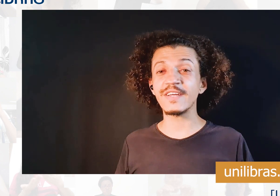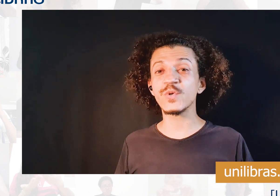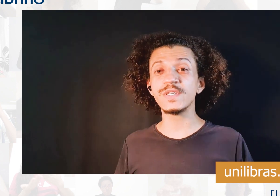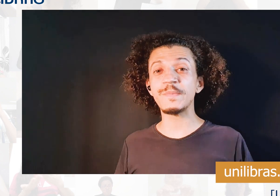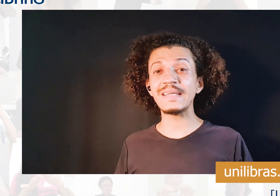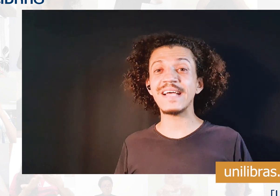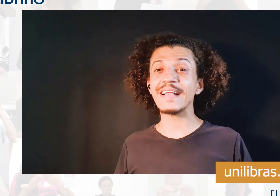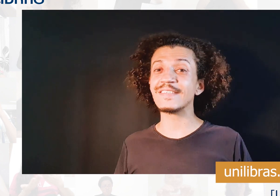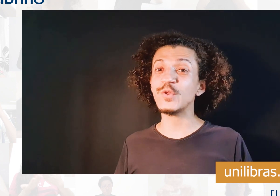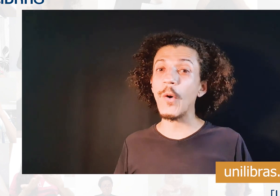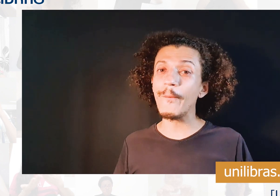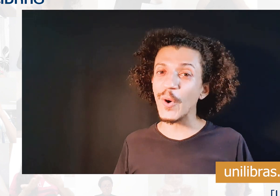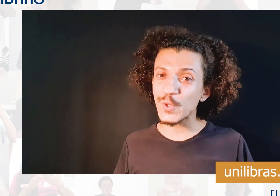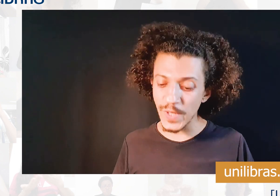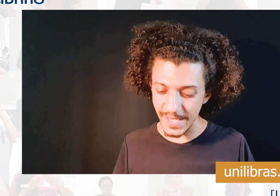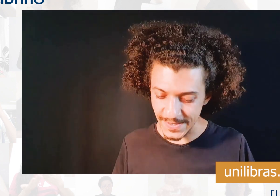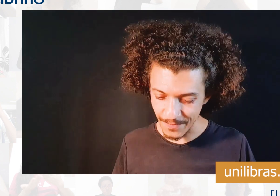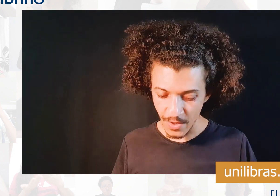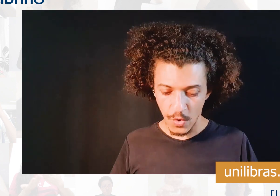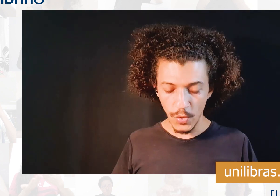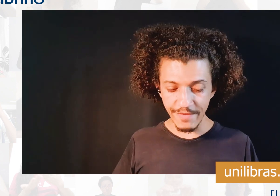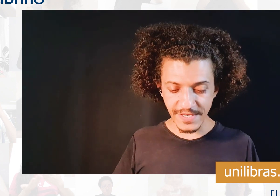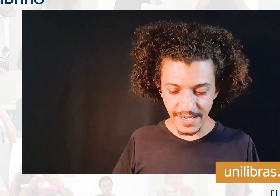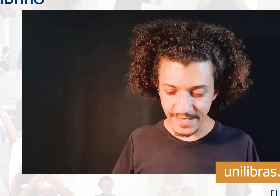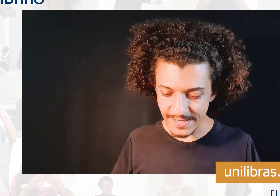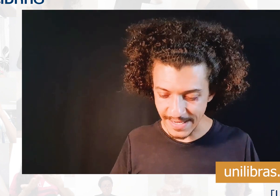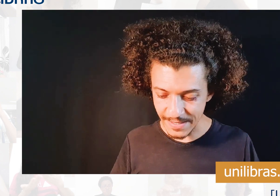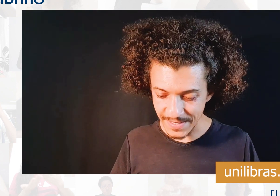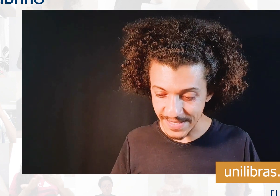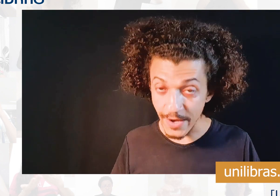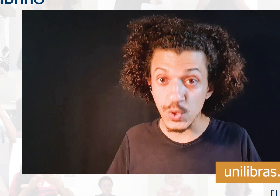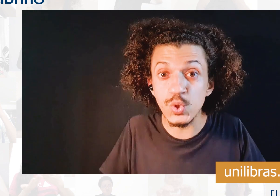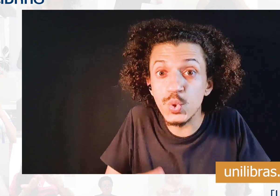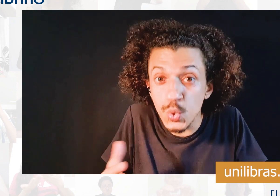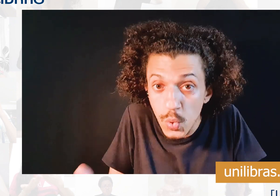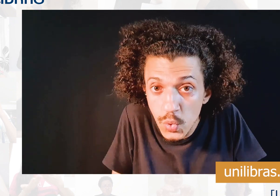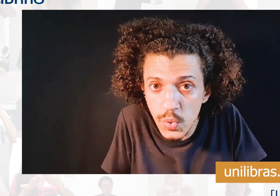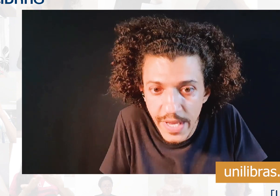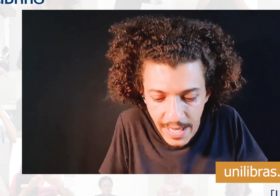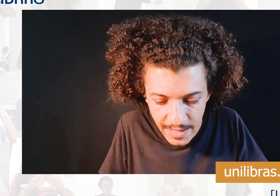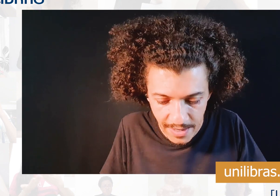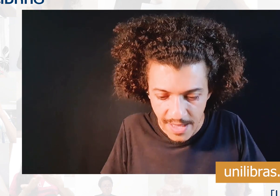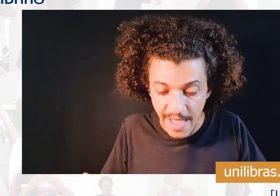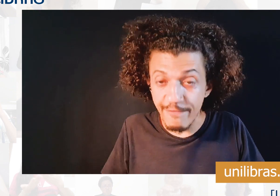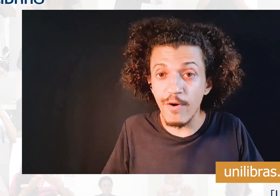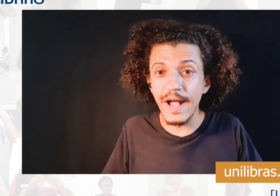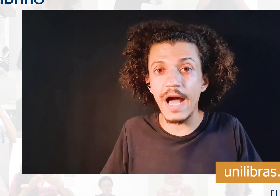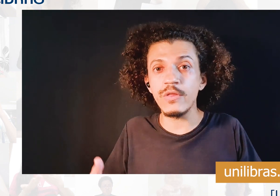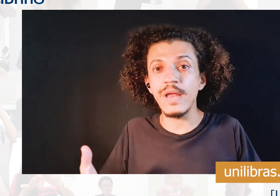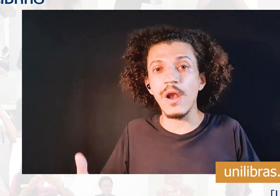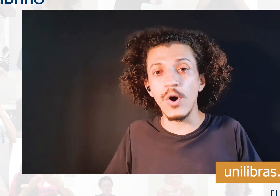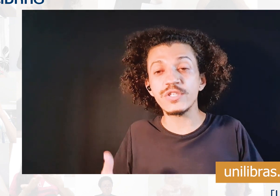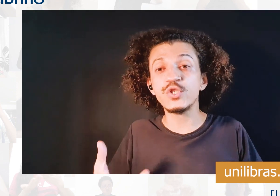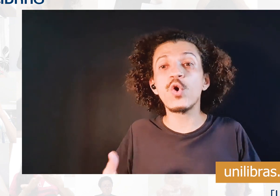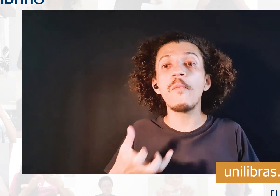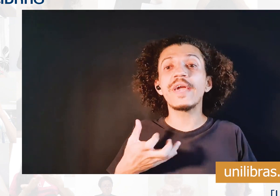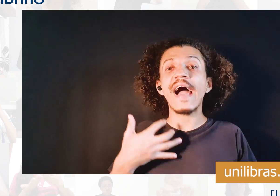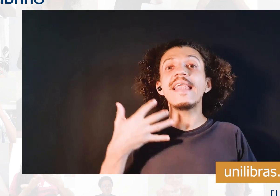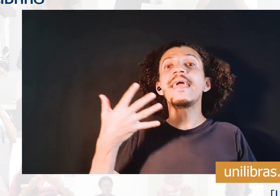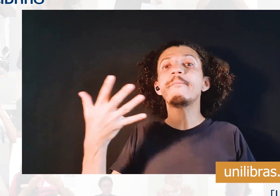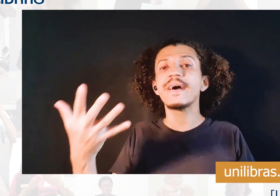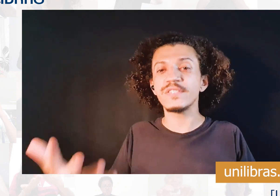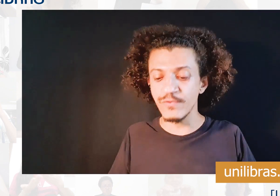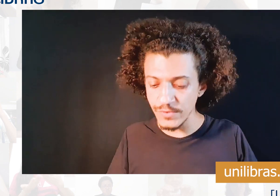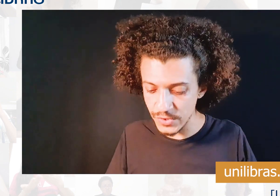está estudando as coisas baseadas no português. O livro Escrita de Sinais Sem Mistérios, tudo nele é focado na lógica de como